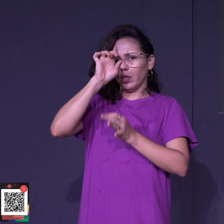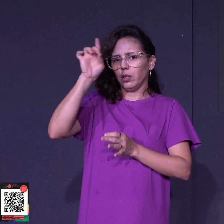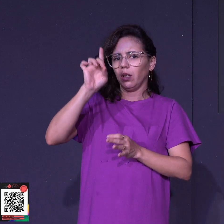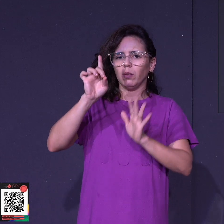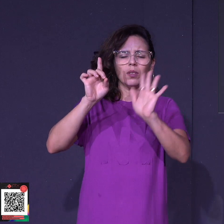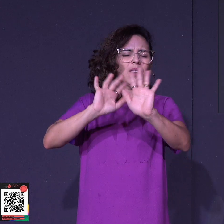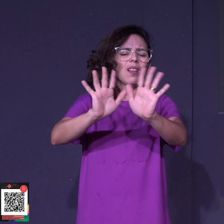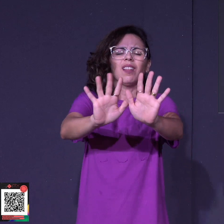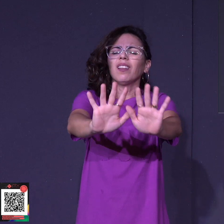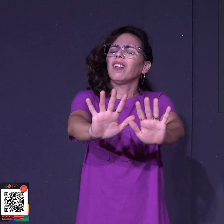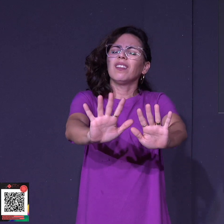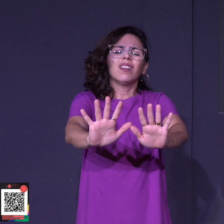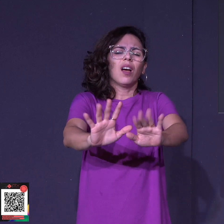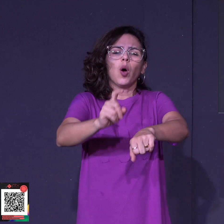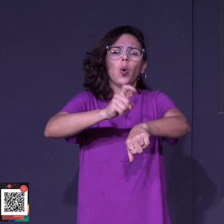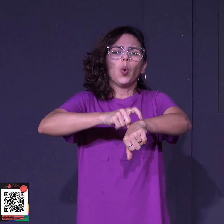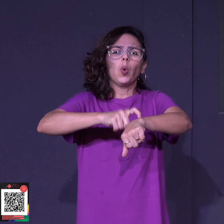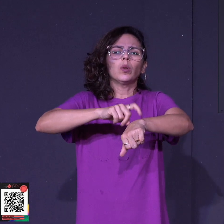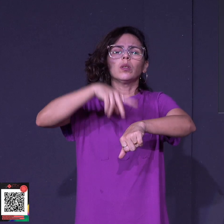falha.